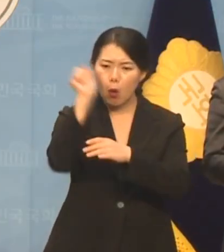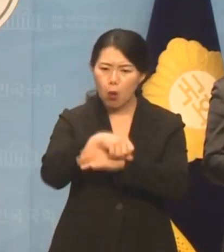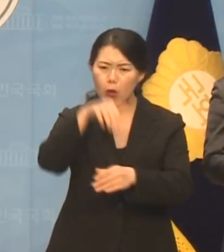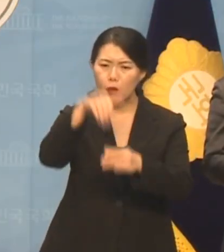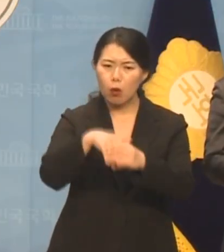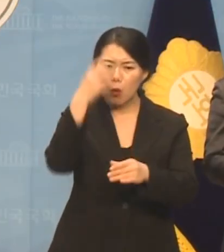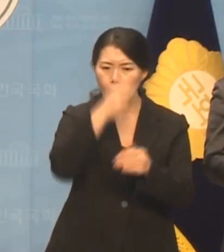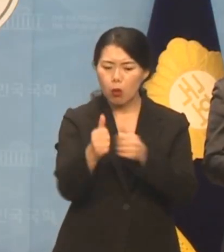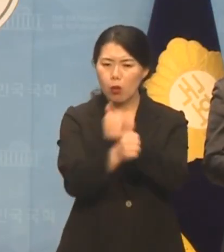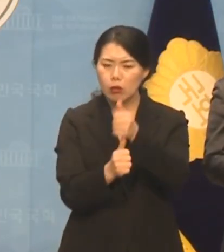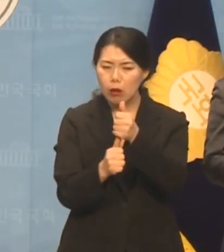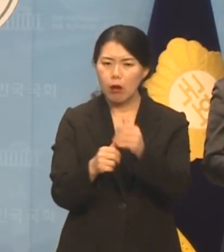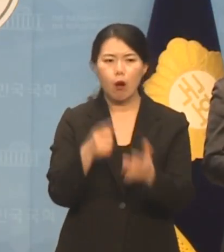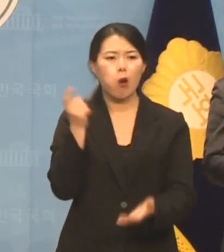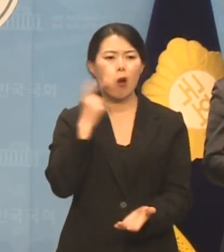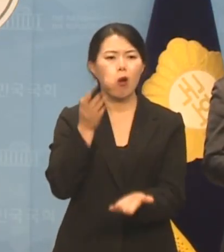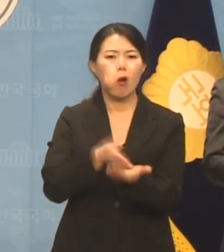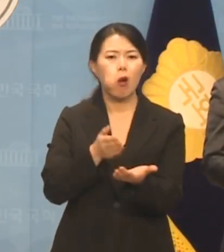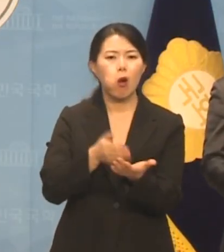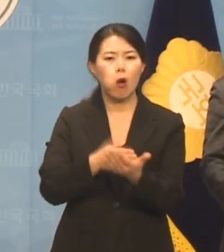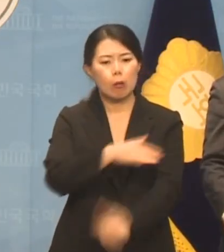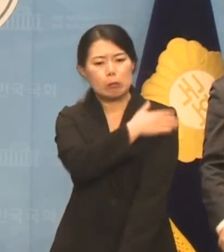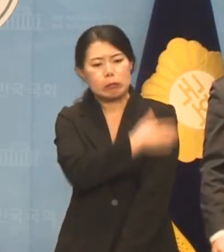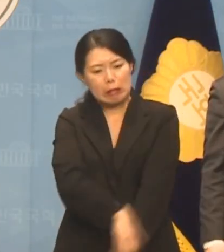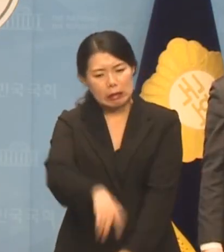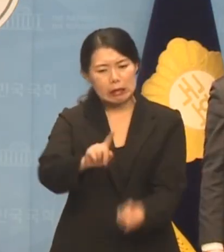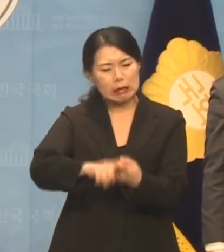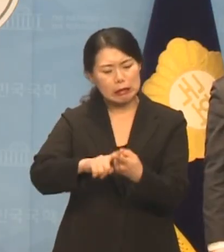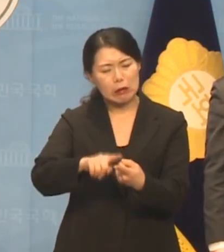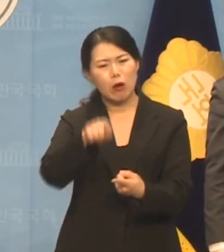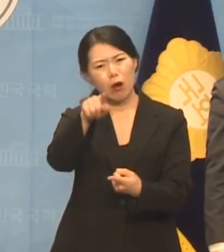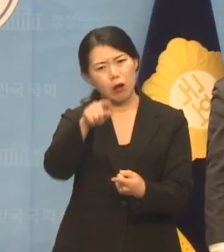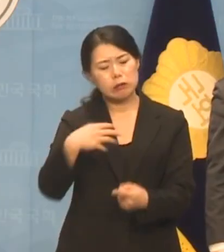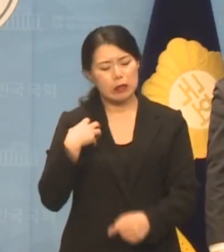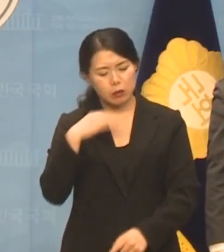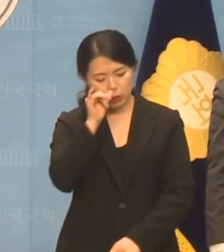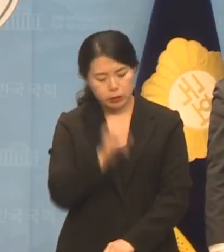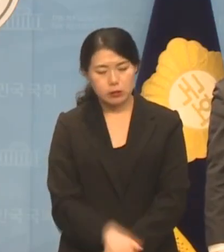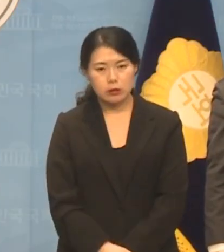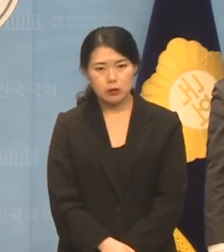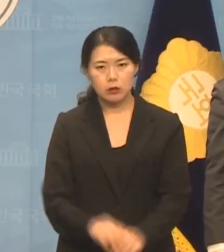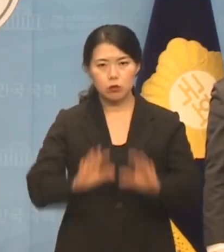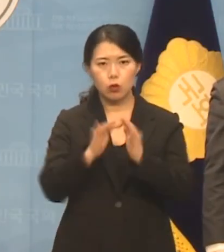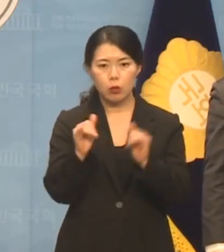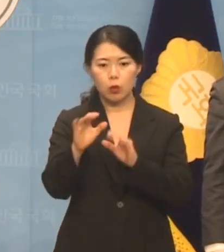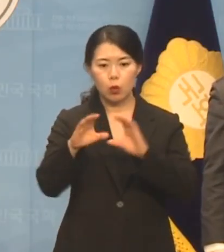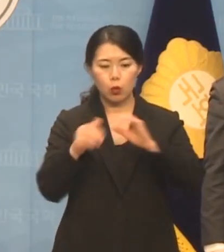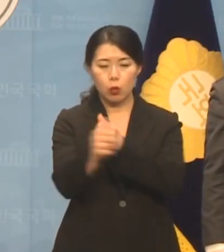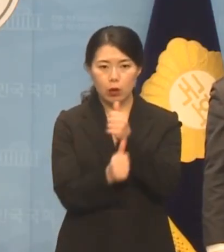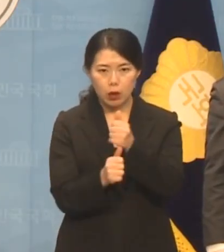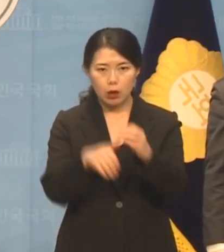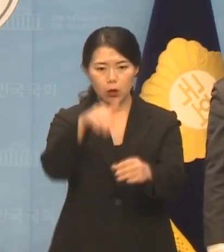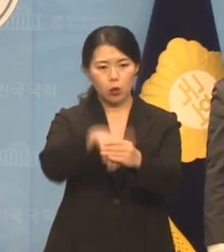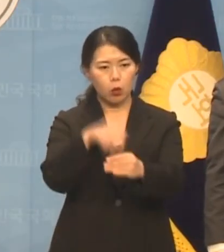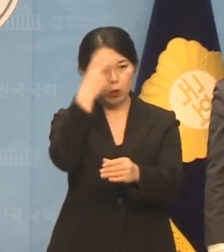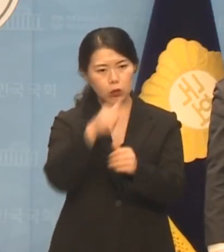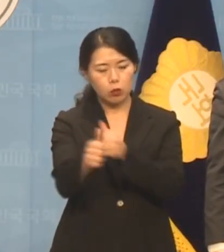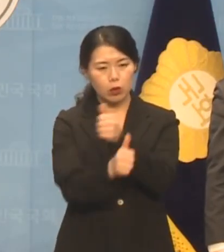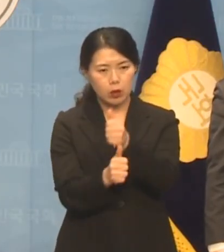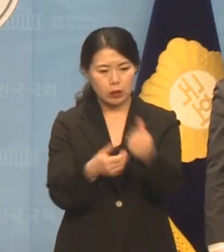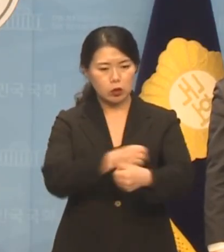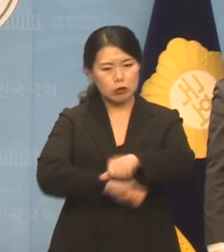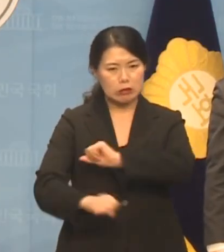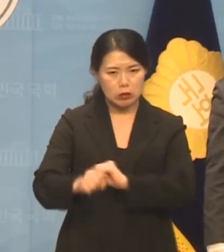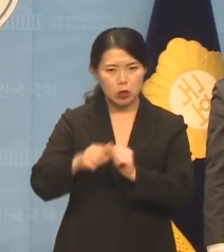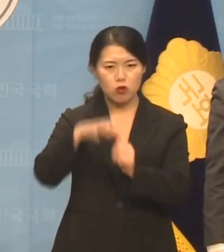가짜 뉴스를 방임한다는 비판에서 자유스럽지 못할 것입니다. 우리 국민소통위원회는 선관위의 적극적인 규제를 다시